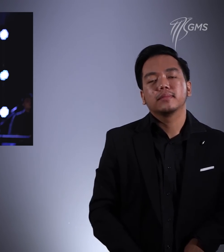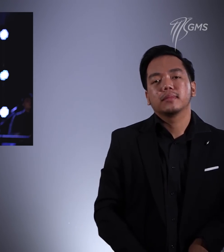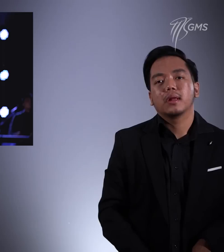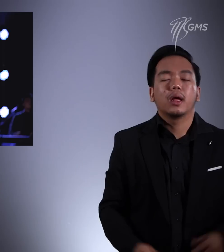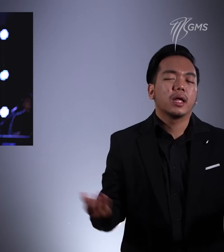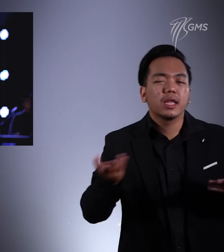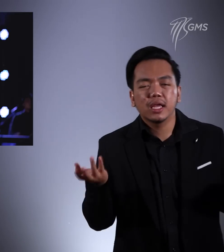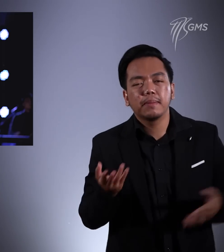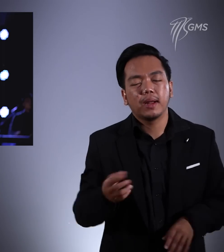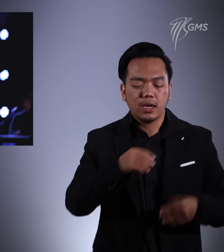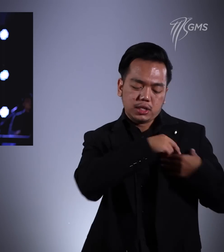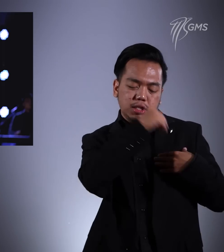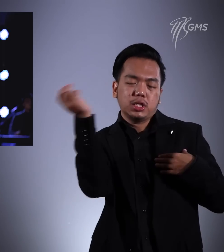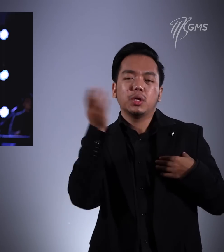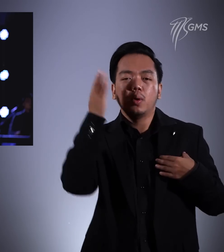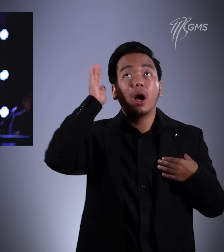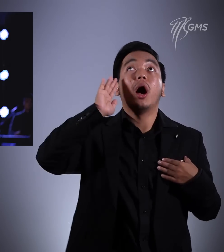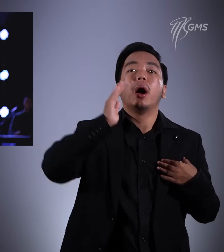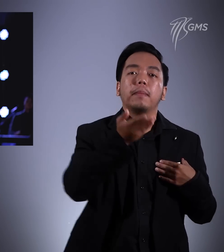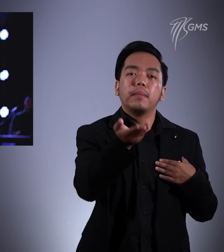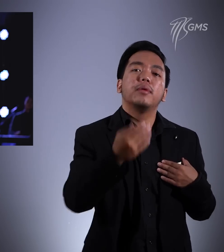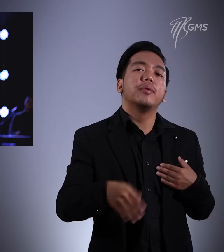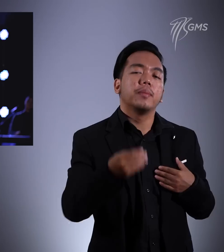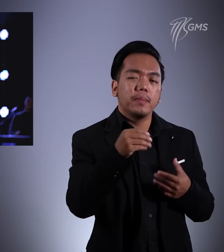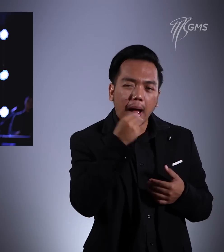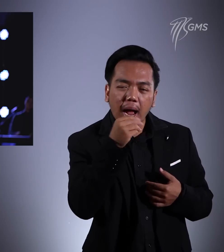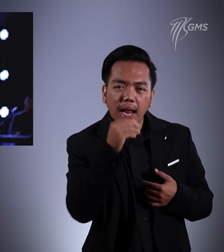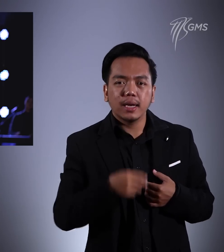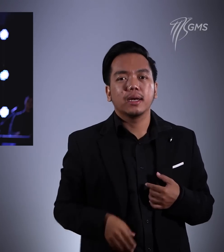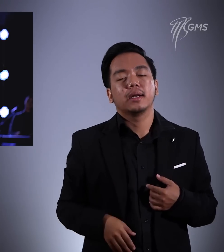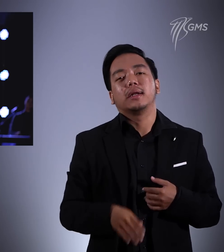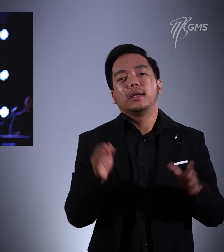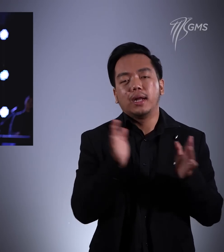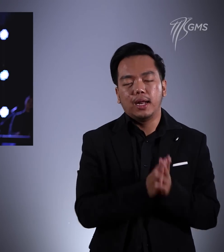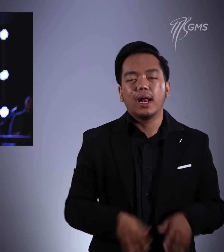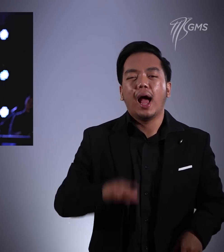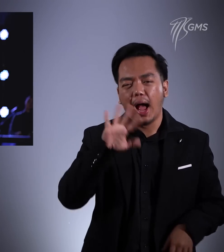bagaimana jiwamu makan, bagaimana rohmu makan, dan apa yang Anda makan.